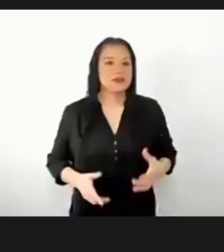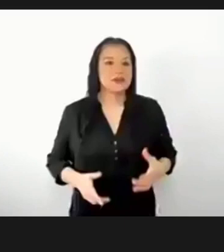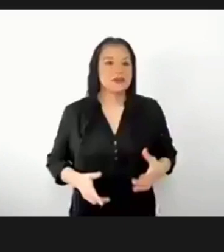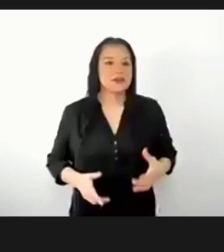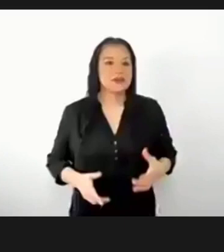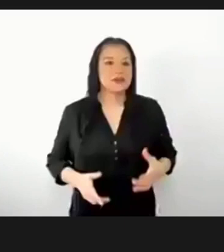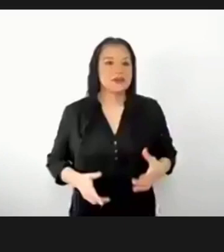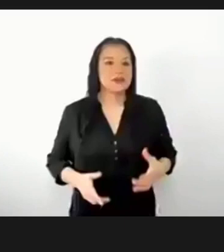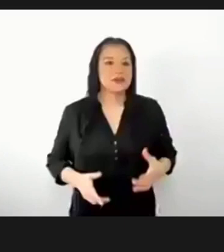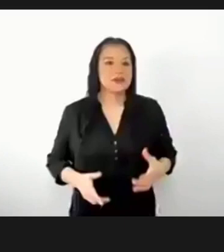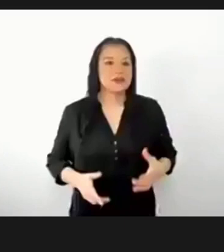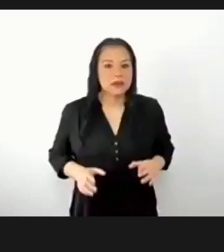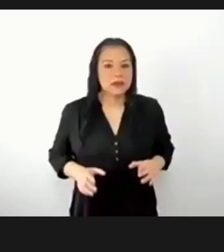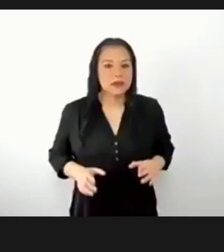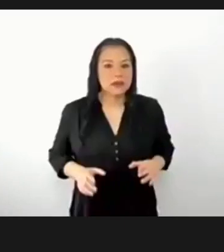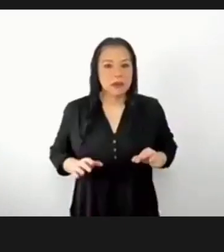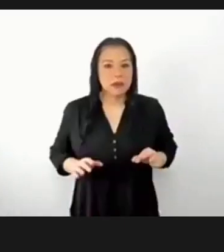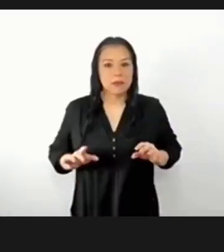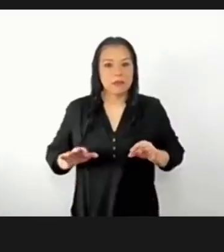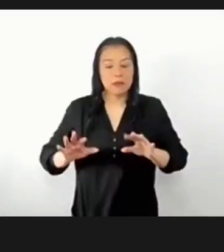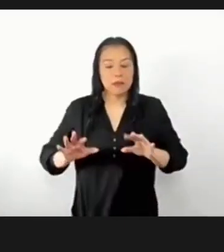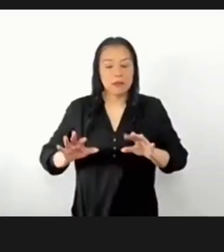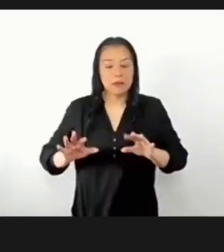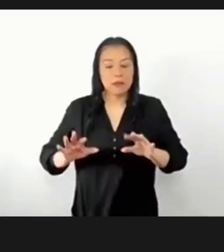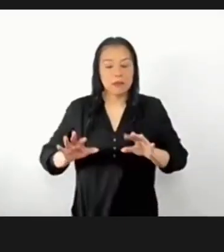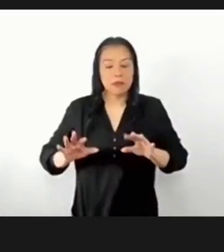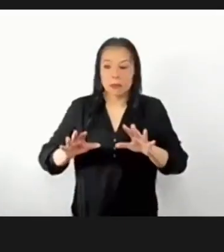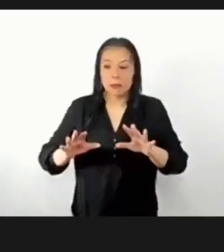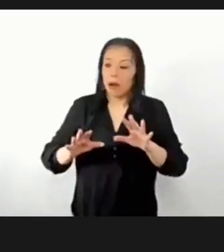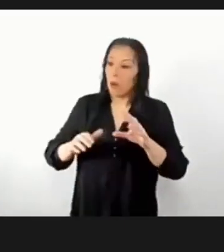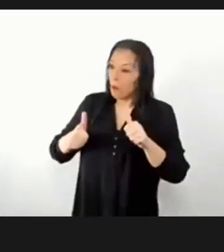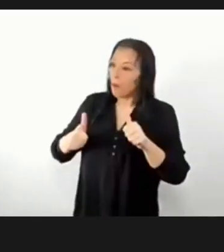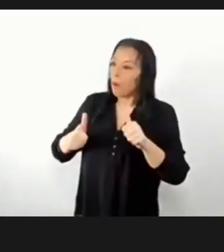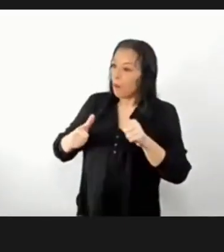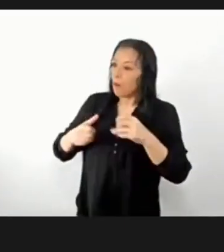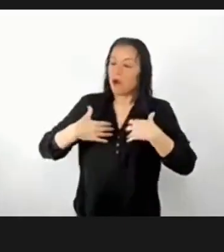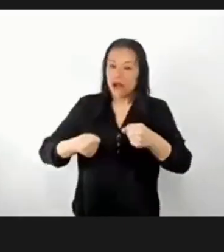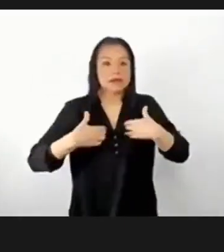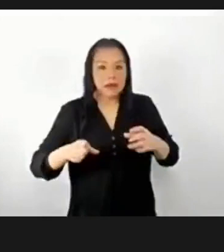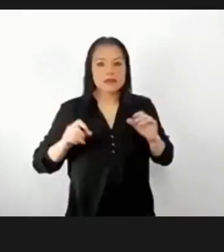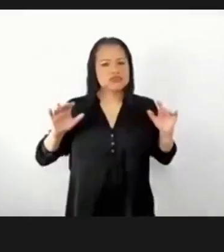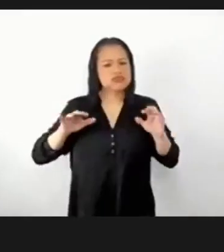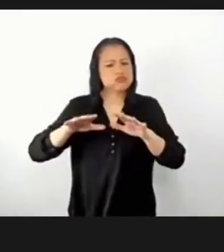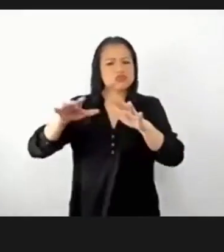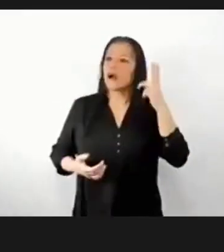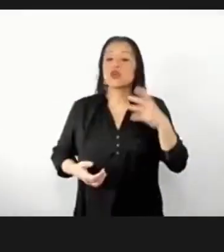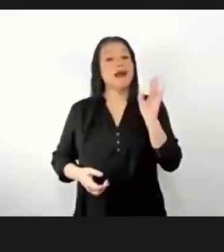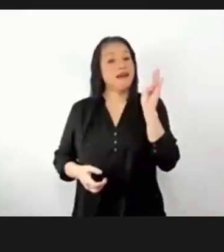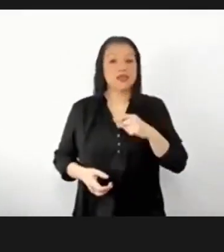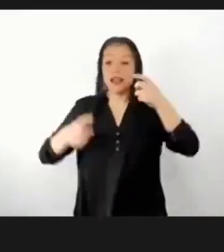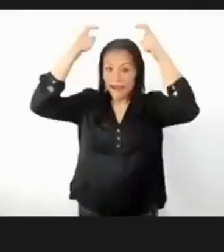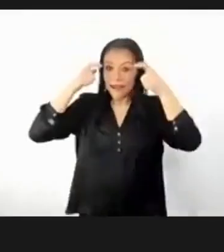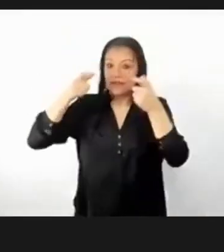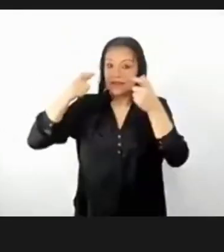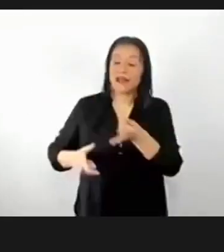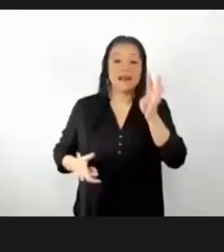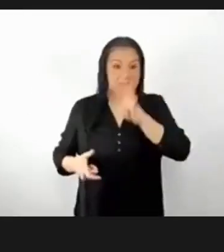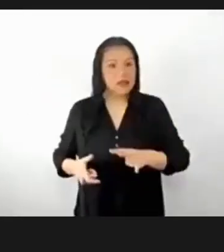funcionaba. Hasta que eso llegó a oídos de la esposa del rey de